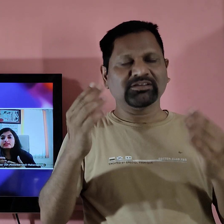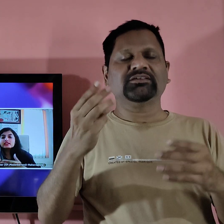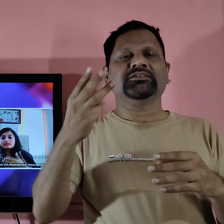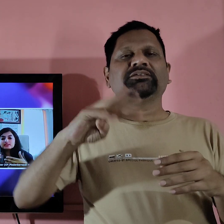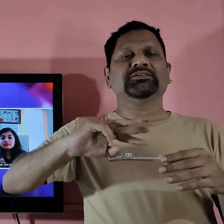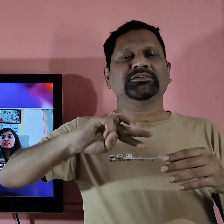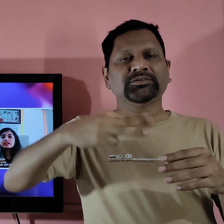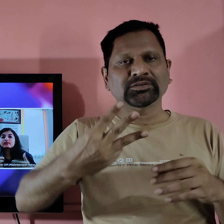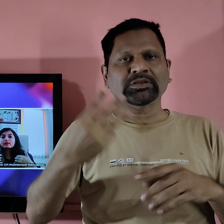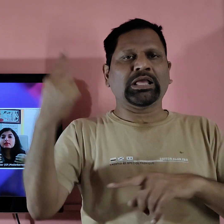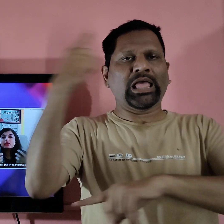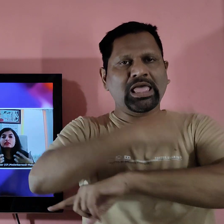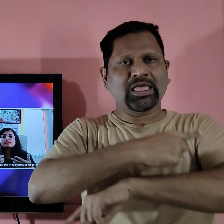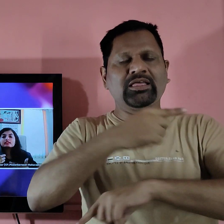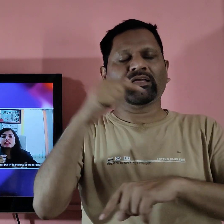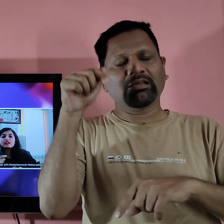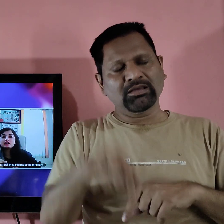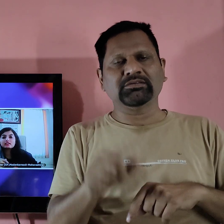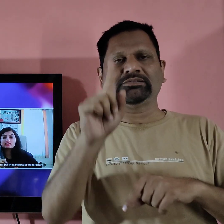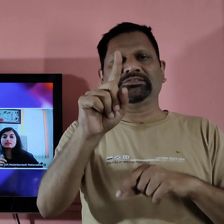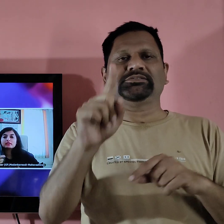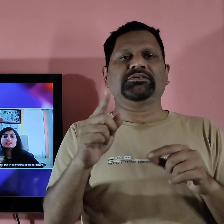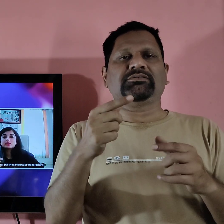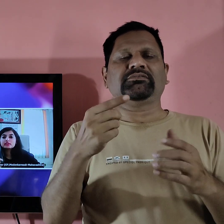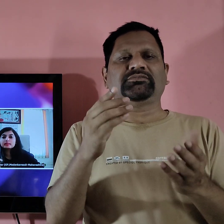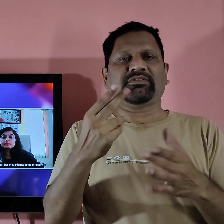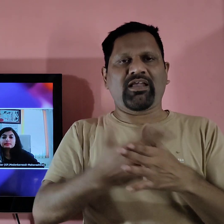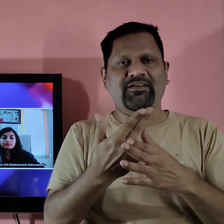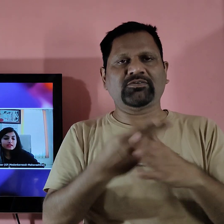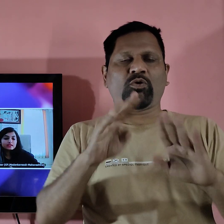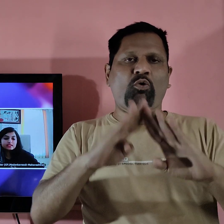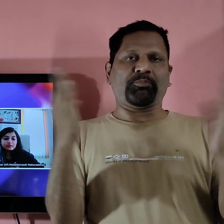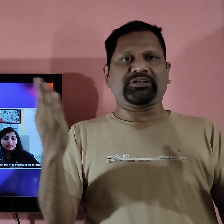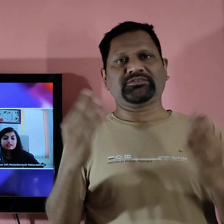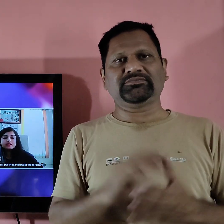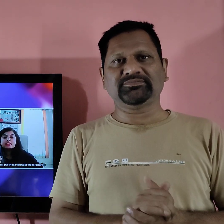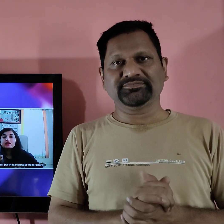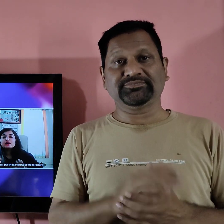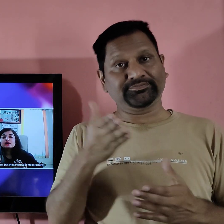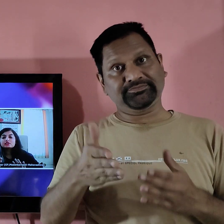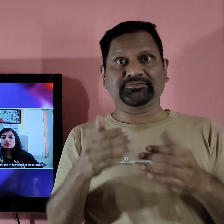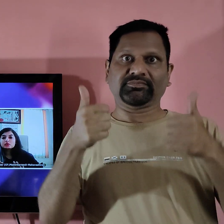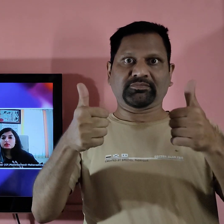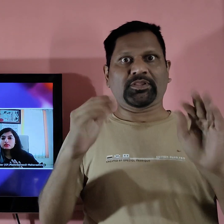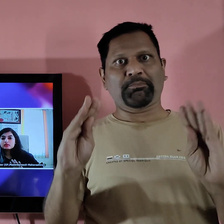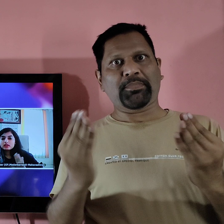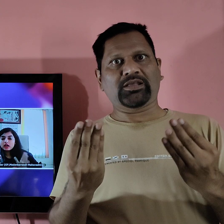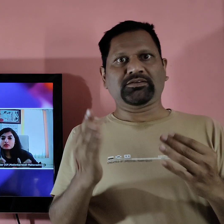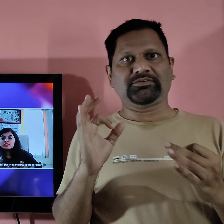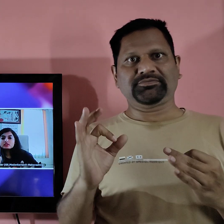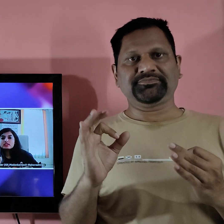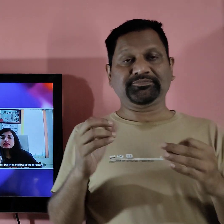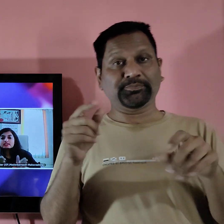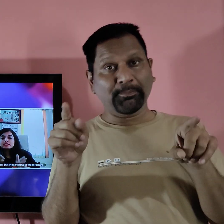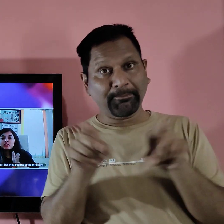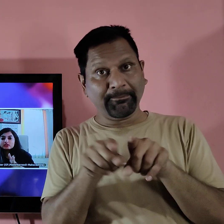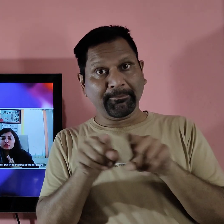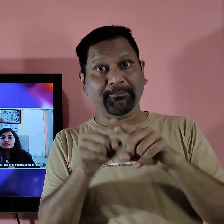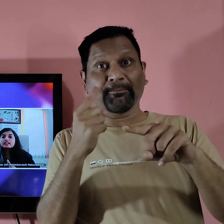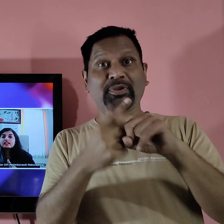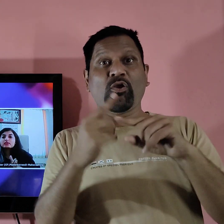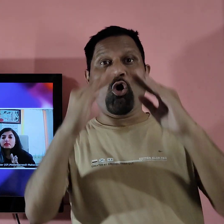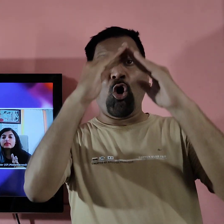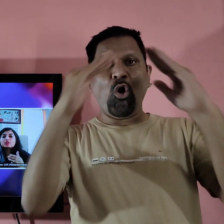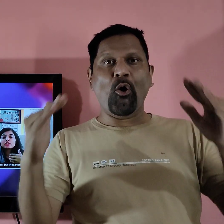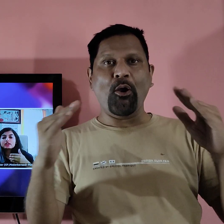जिससे लोगों की आवाजाही सीमित करने में हमें बहुत ज्यादा मदद हुई। इसके बाद ही जो हाउसिंग